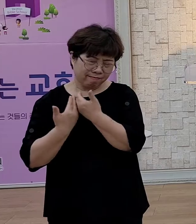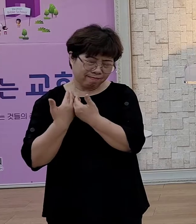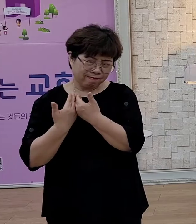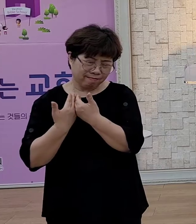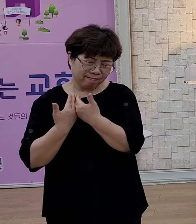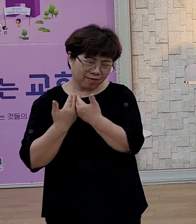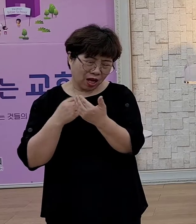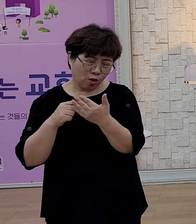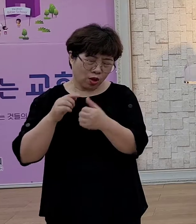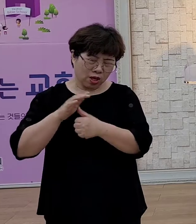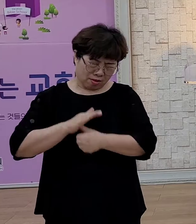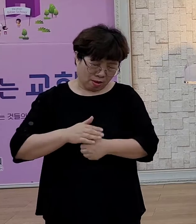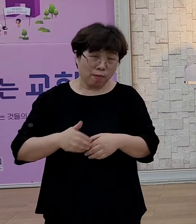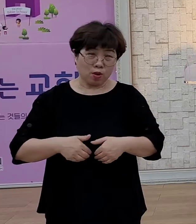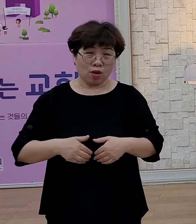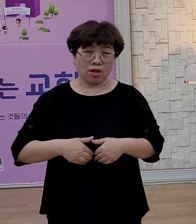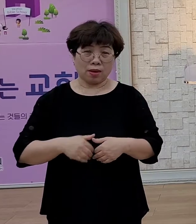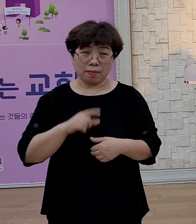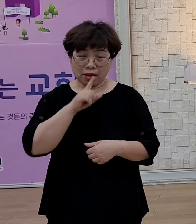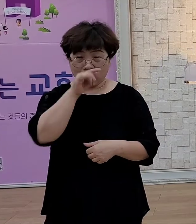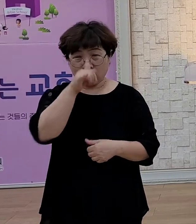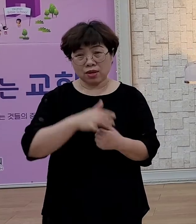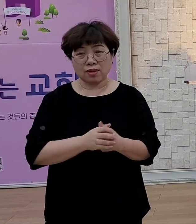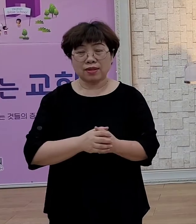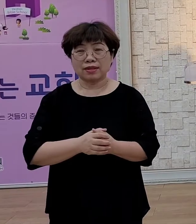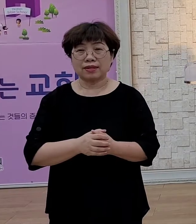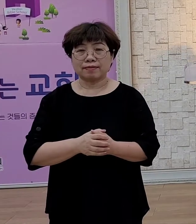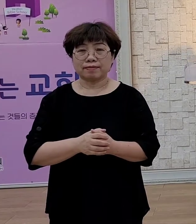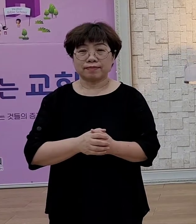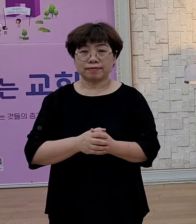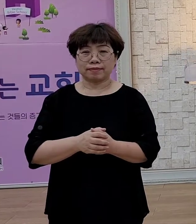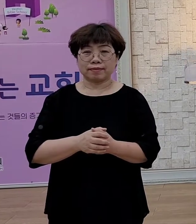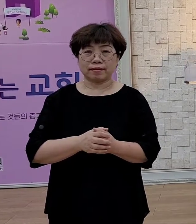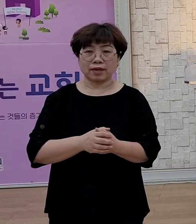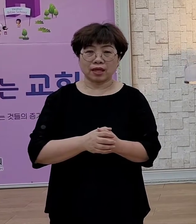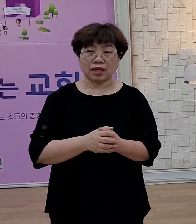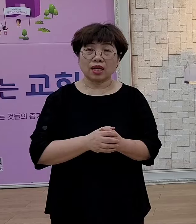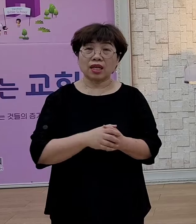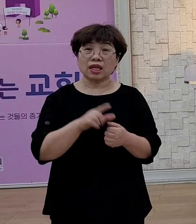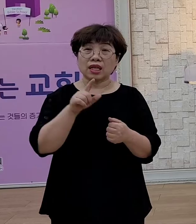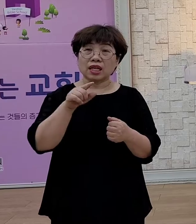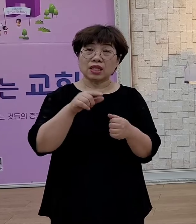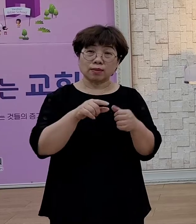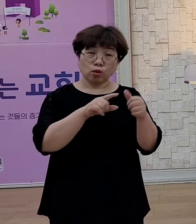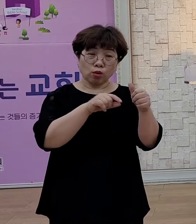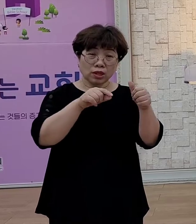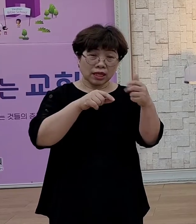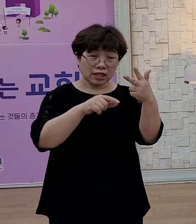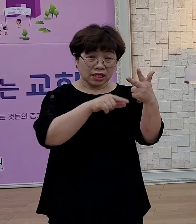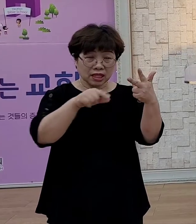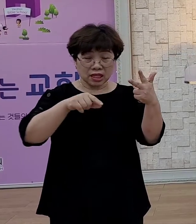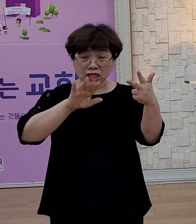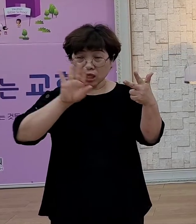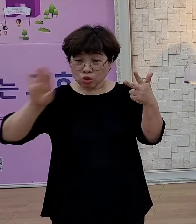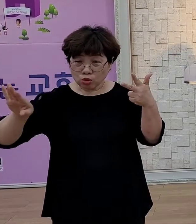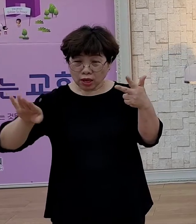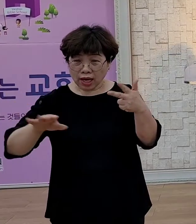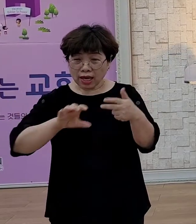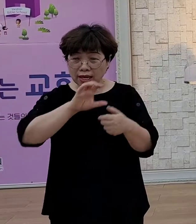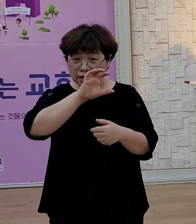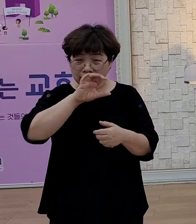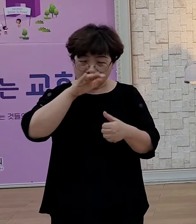인내하라. 여러분 제가 아까 12절까지 6번이나 참는다 했잖아요. 그 중에 4번이 인간관계에서 오는 문제를 다루고